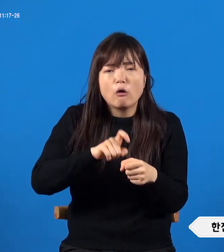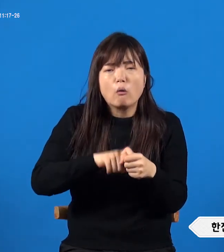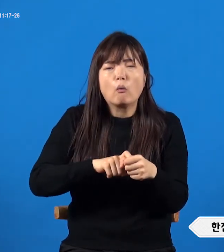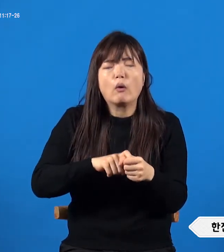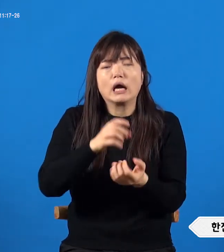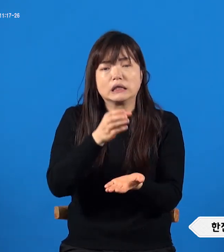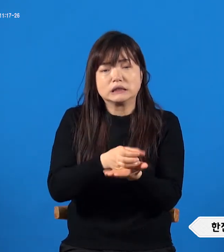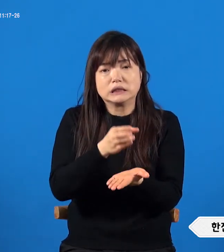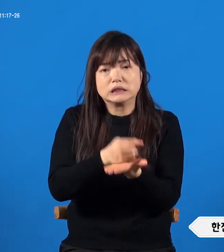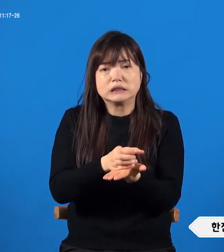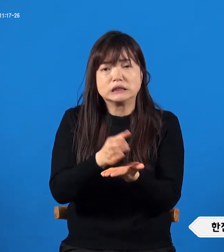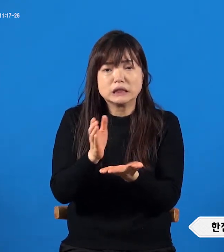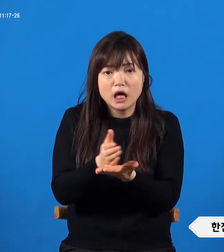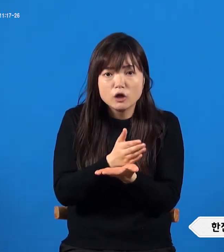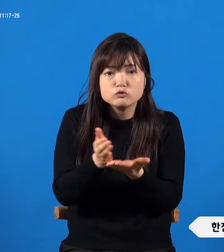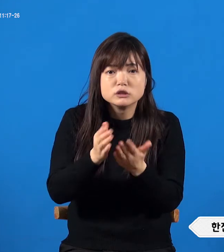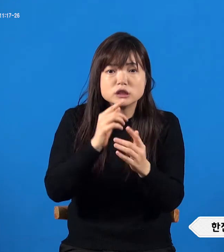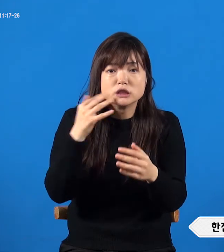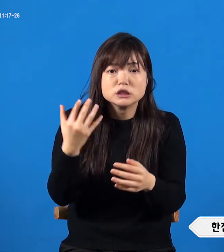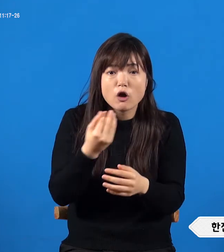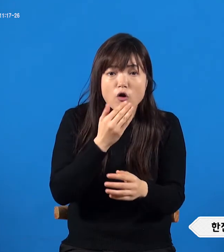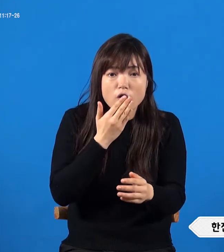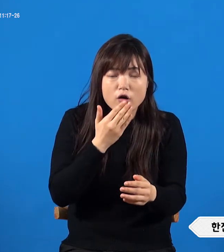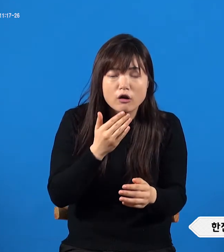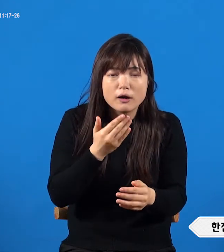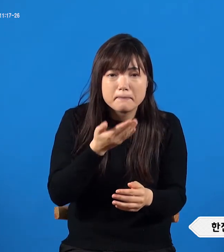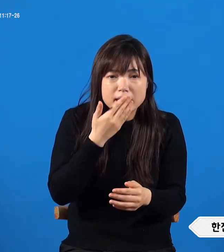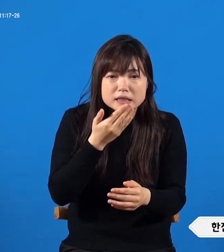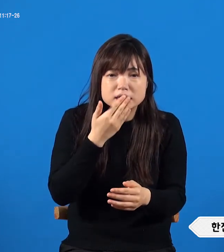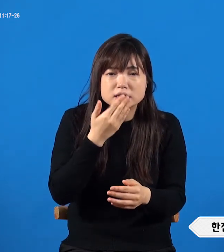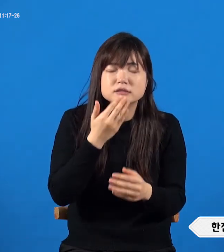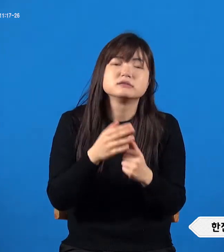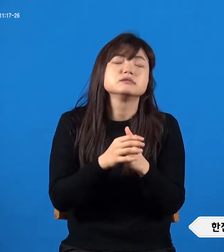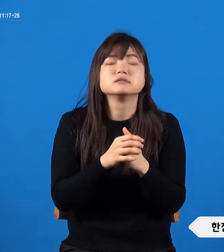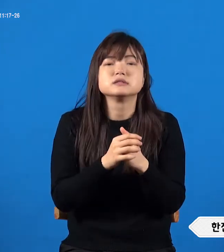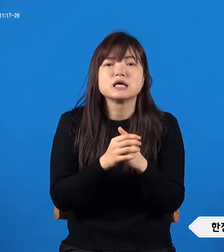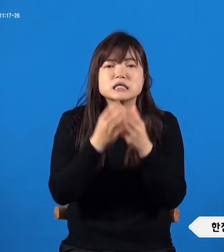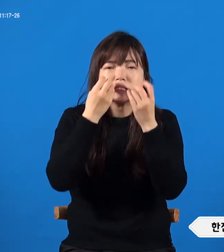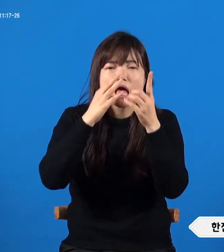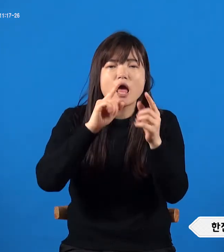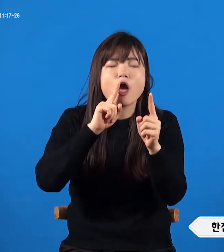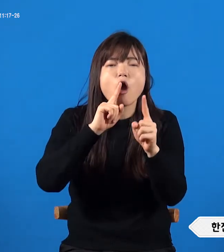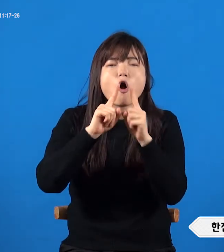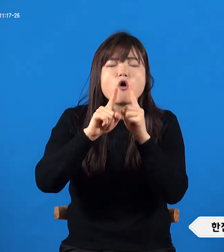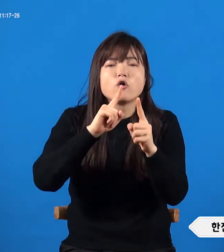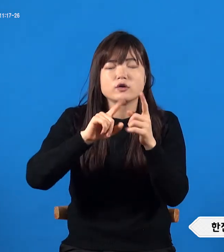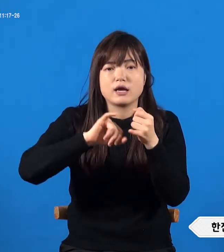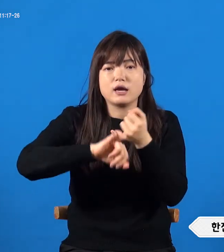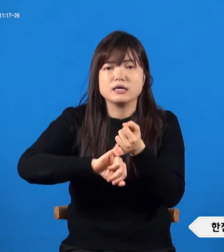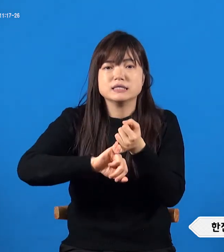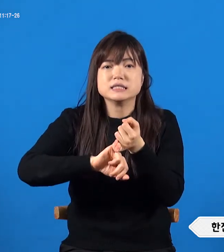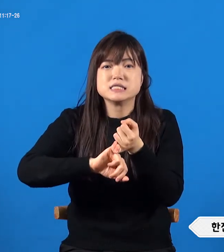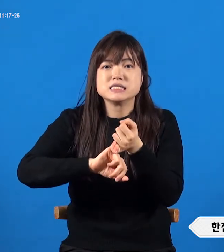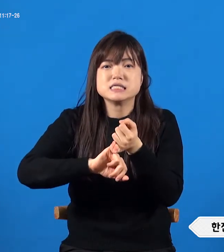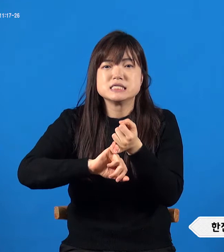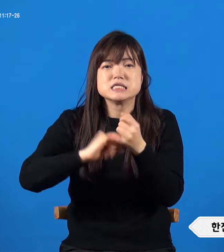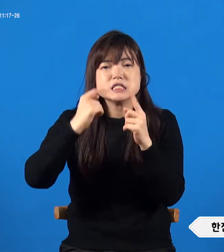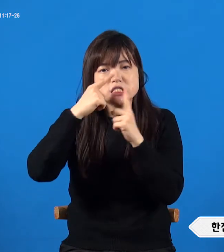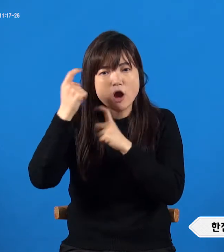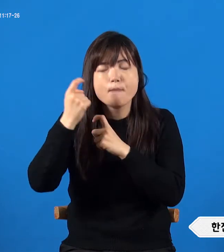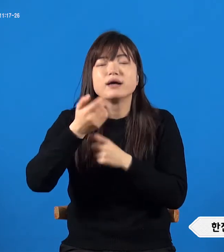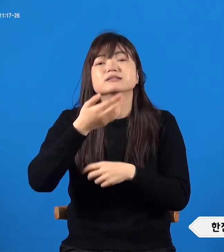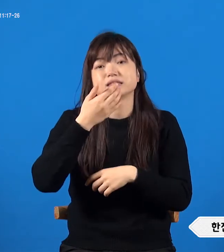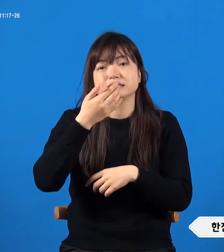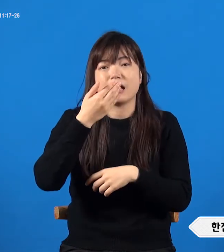떡과 잔을 나누는 이 성만찬이 새 언약을 맺은 것을 기념하는 식사라는